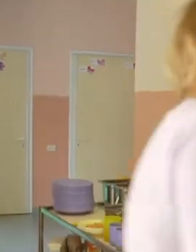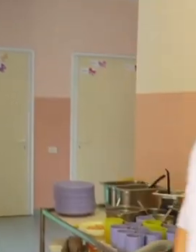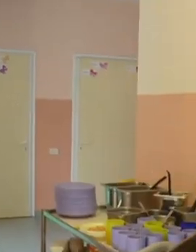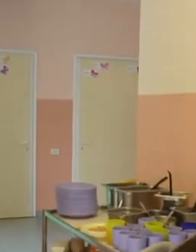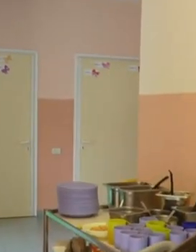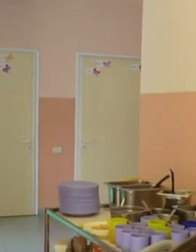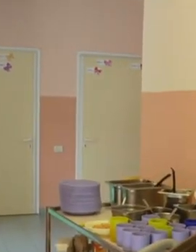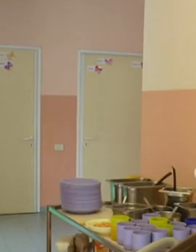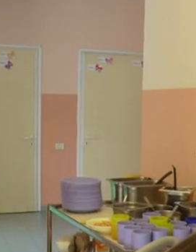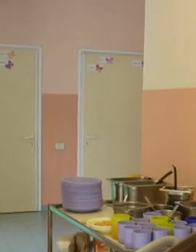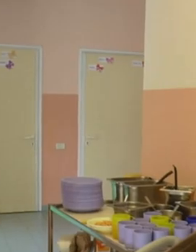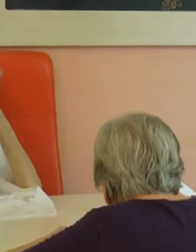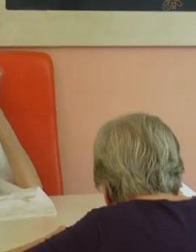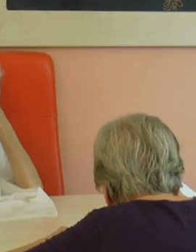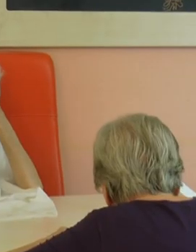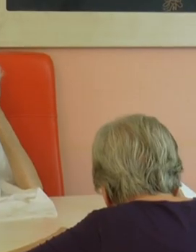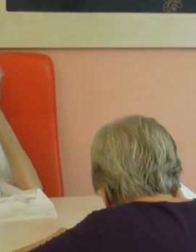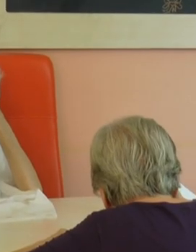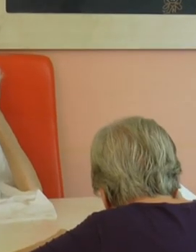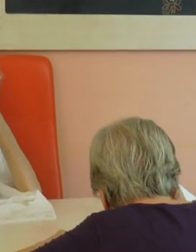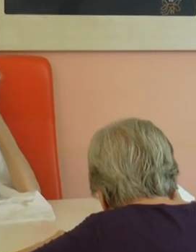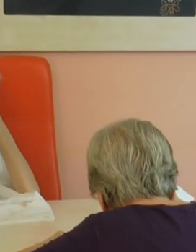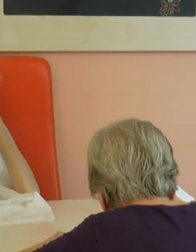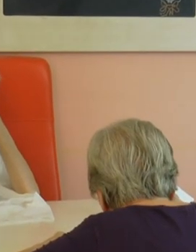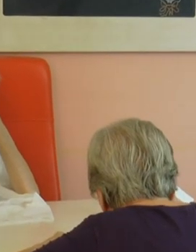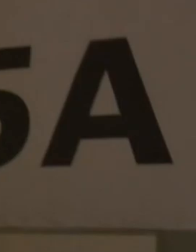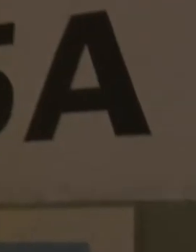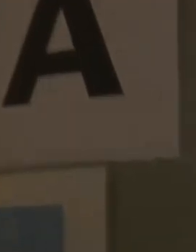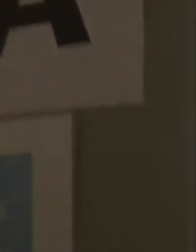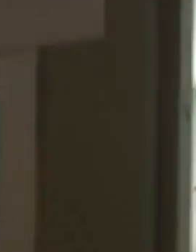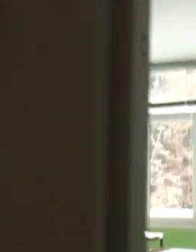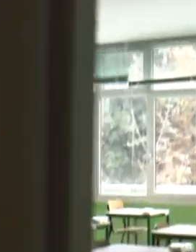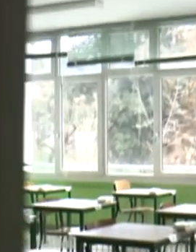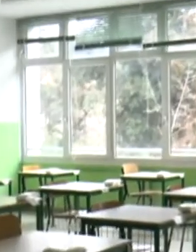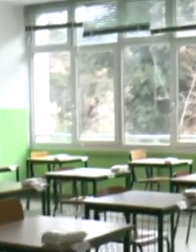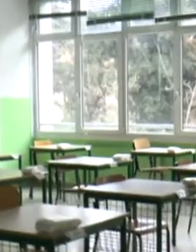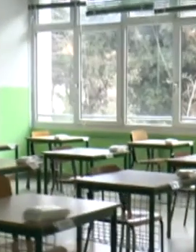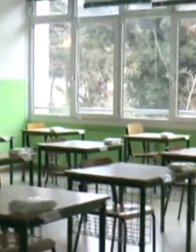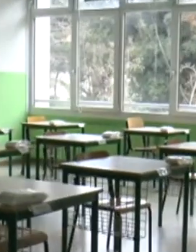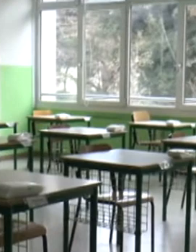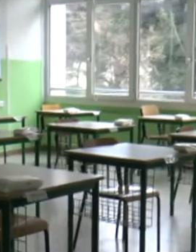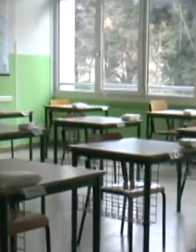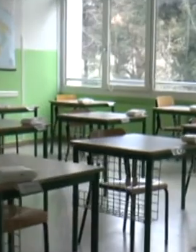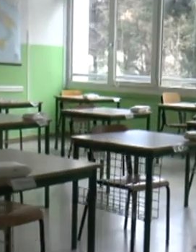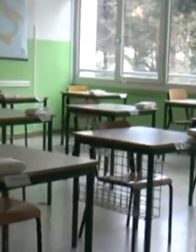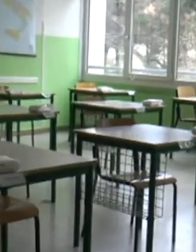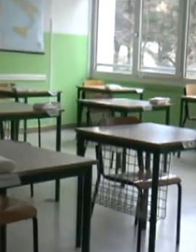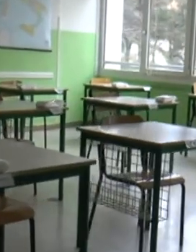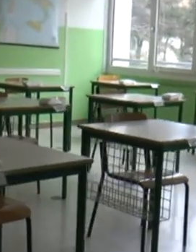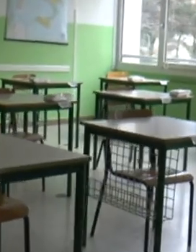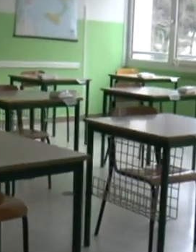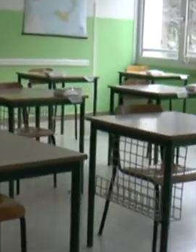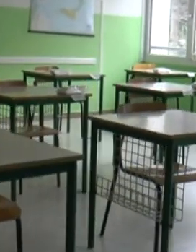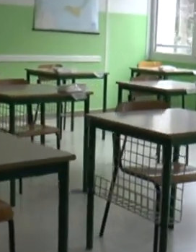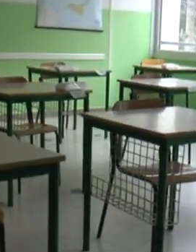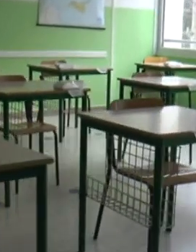per i rientri in famiglia degli ospiti di queste ultime e per le quarantenne nelle classi interessate da casi di positività la